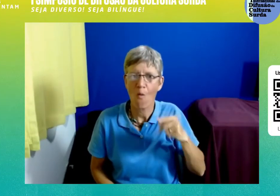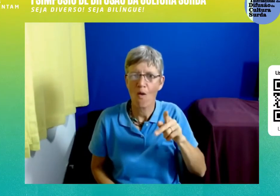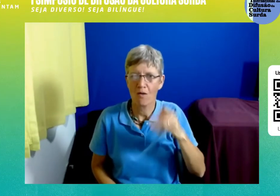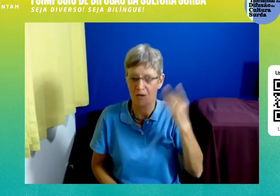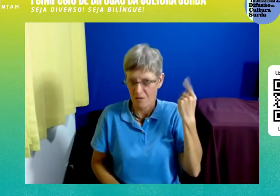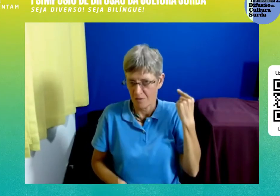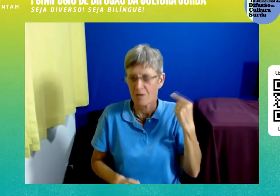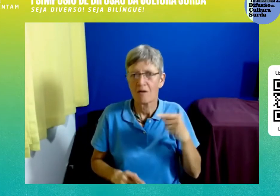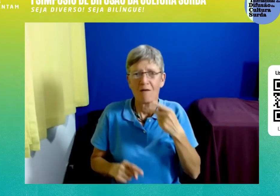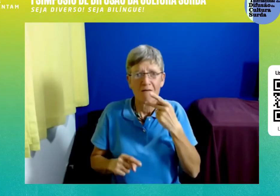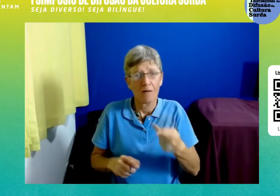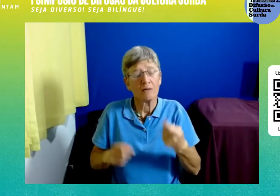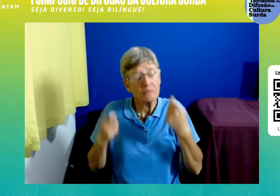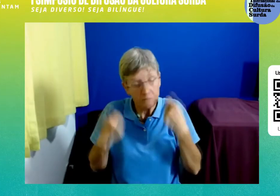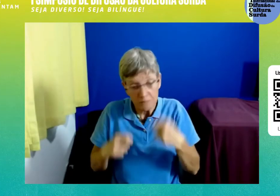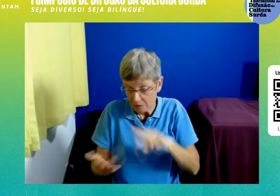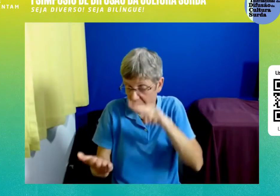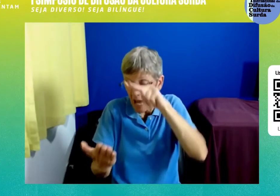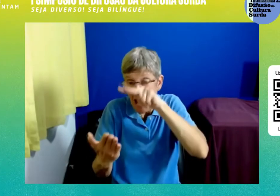É igual o professor Glaucio falou.